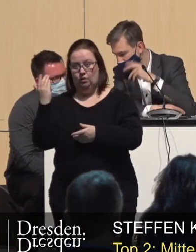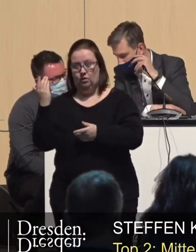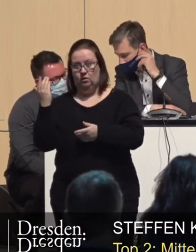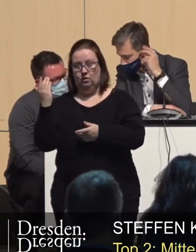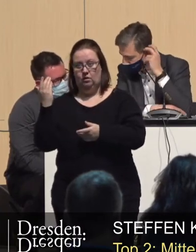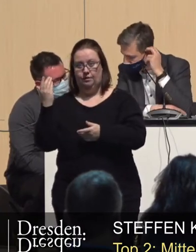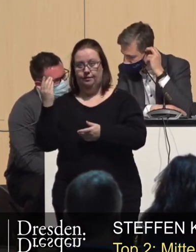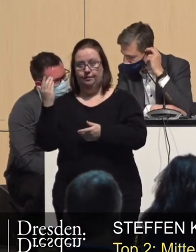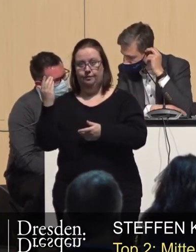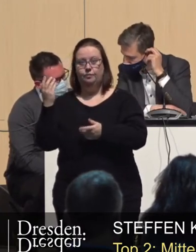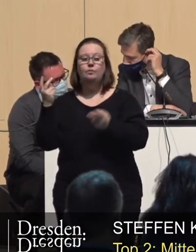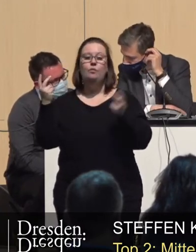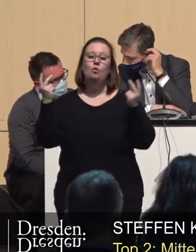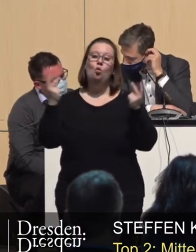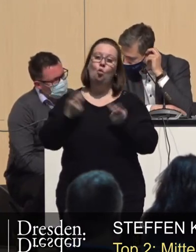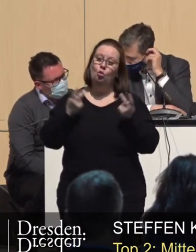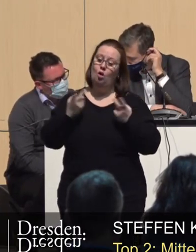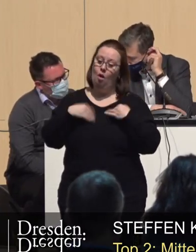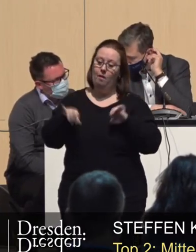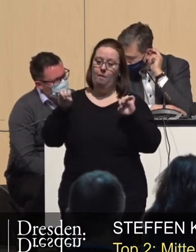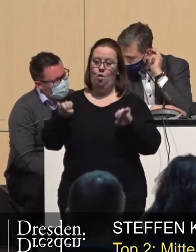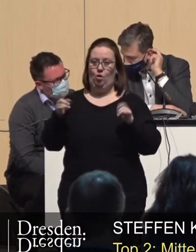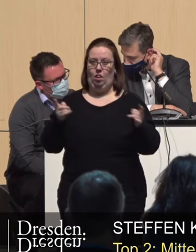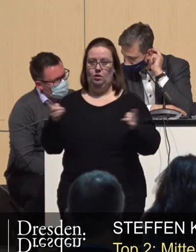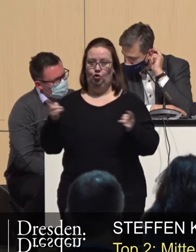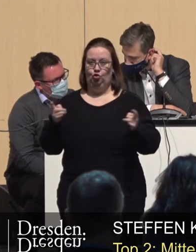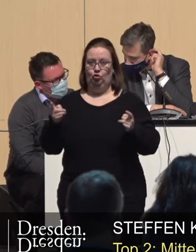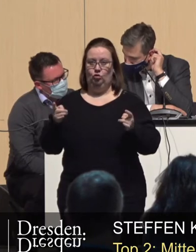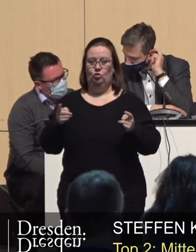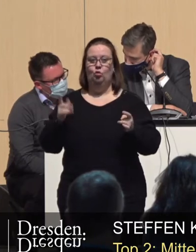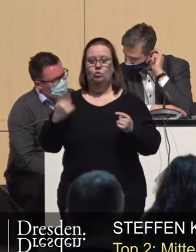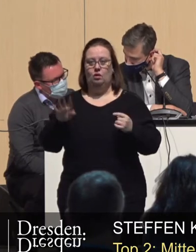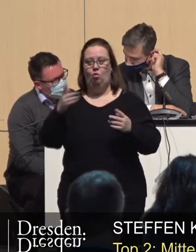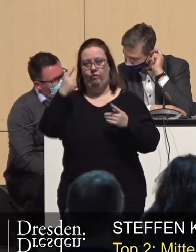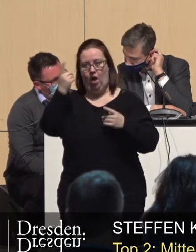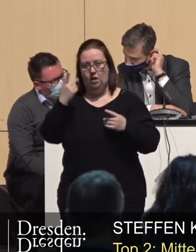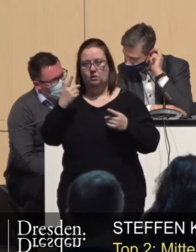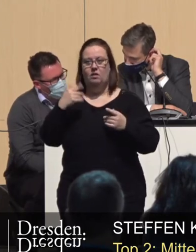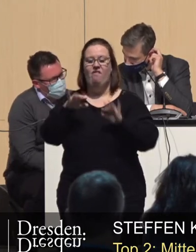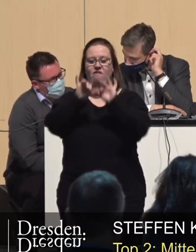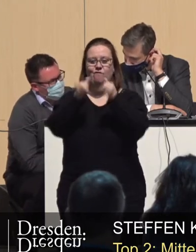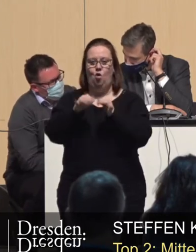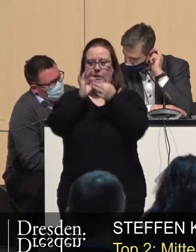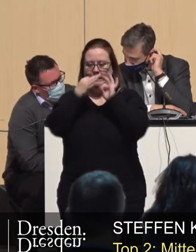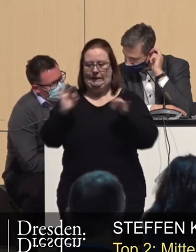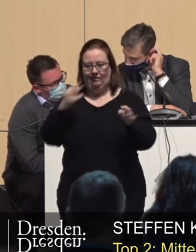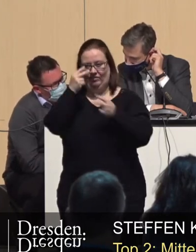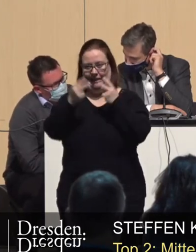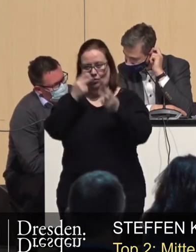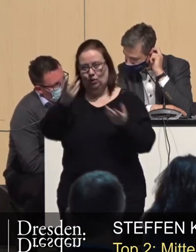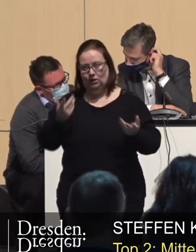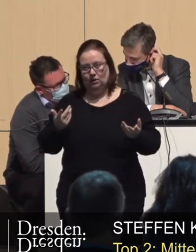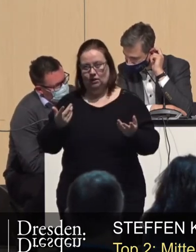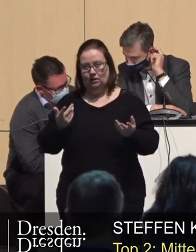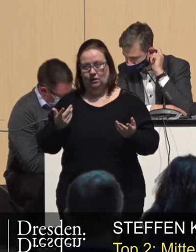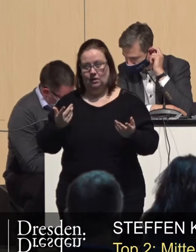werden oder ob wir es ermöglichen können. Und dann werden wir auch beantworten können, in welcher Form es stattfinden kann.